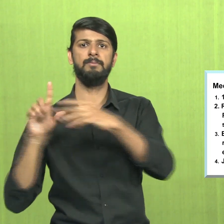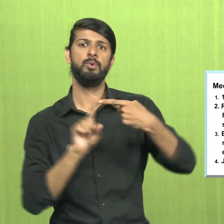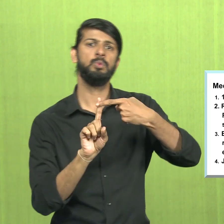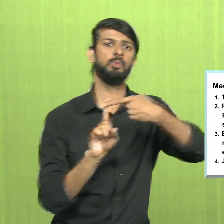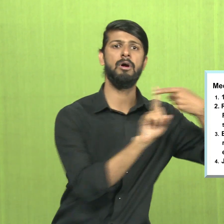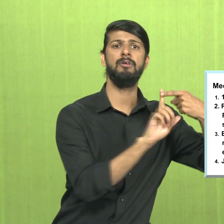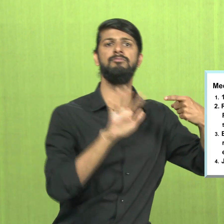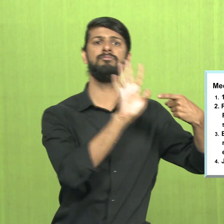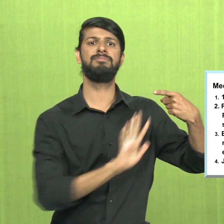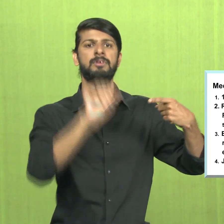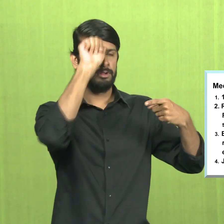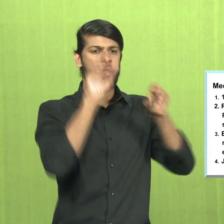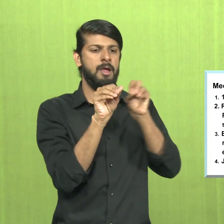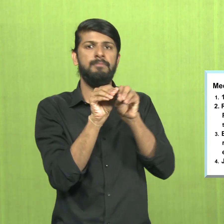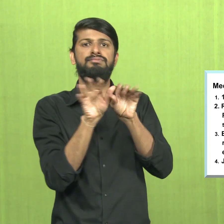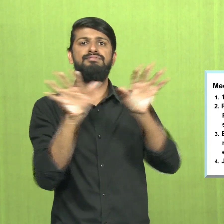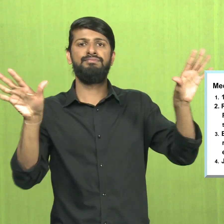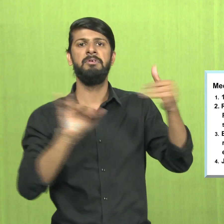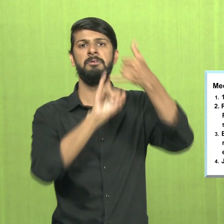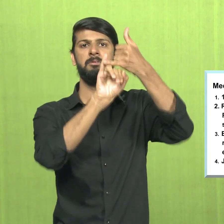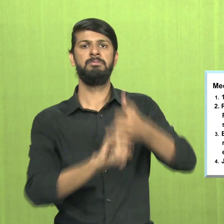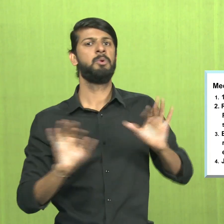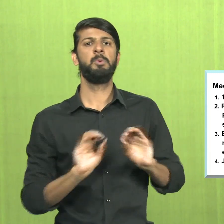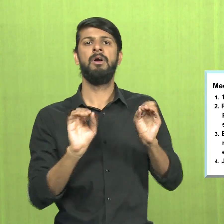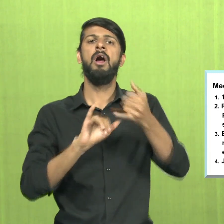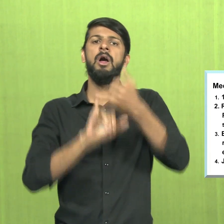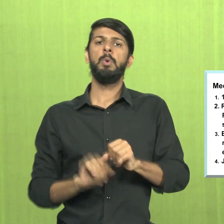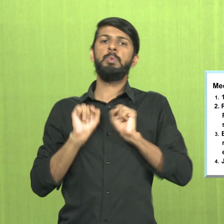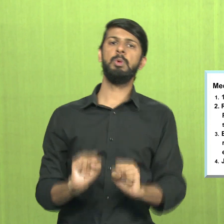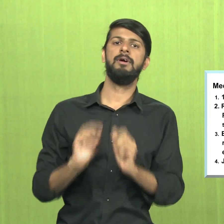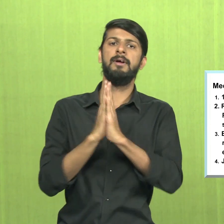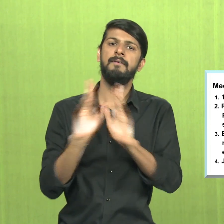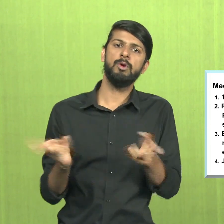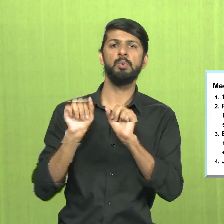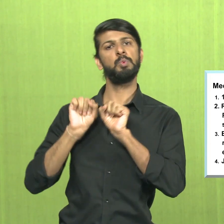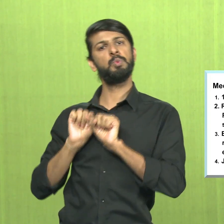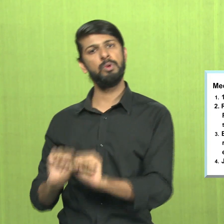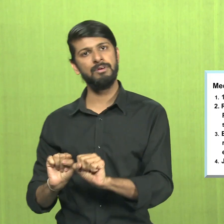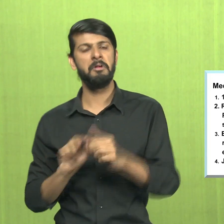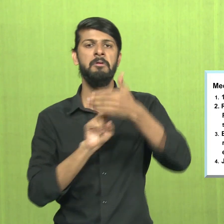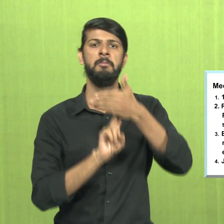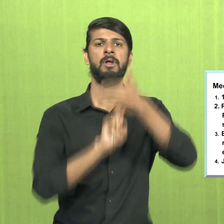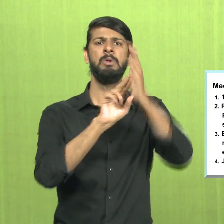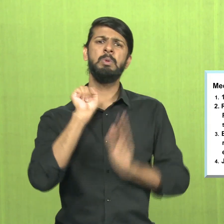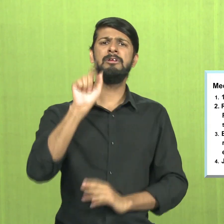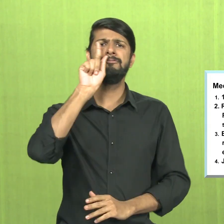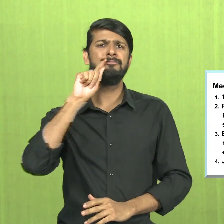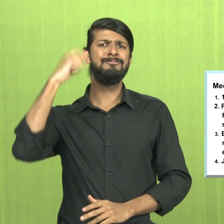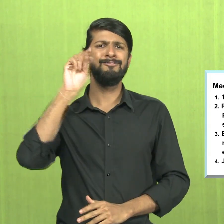कि जैनिज्म और अंकुरित सॉन्ग यह बोथ स्प्रेड रिस्पेक्टिवली इन वेस्टर्न एंड ईस्टर्न पार्ट्स आफ इंडिया